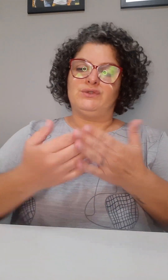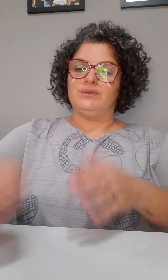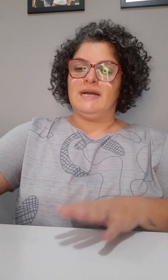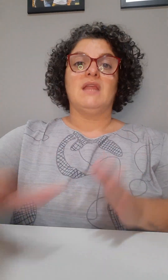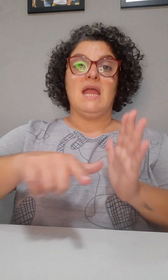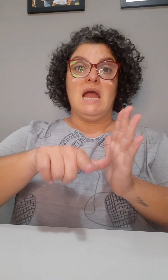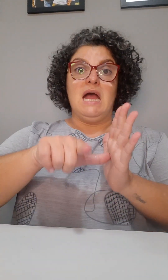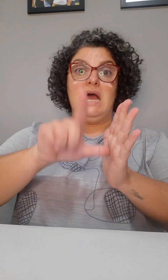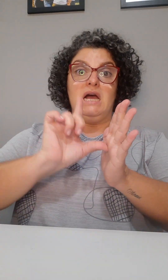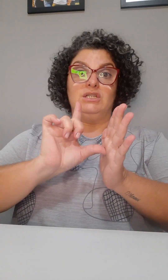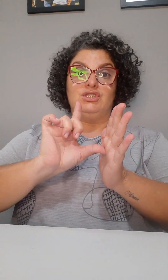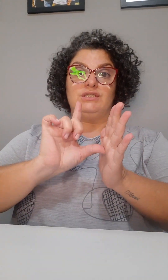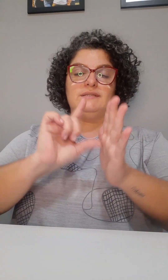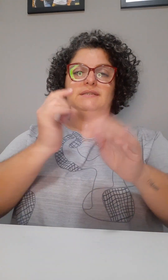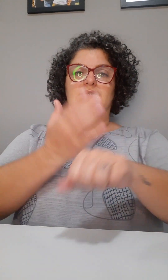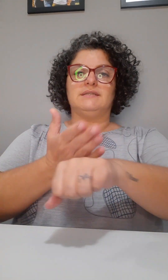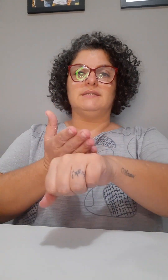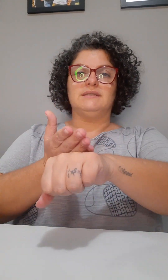estudar antes,